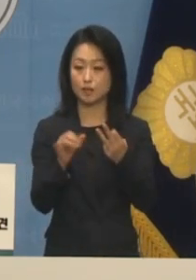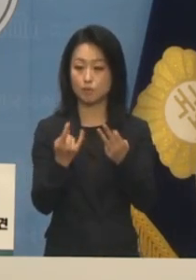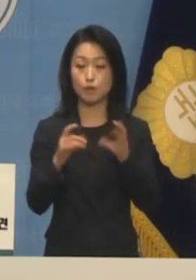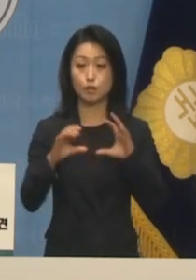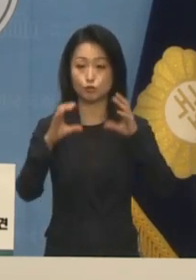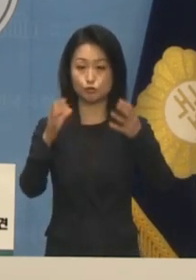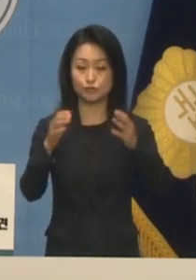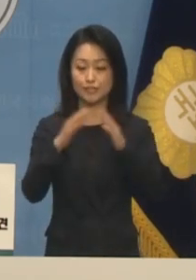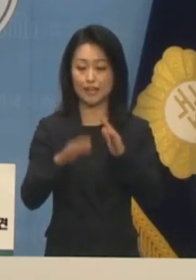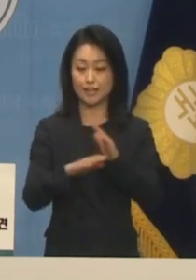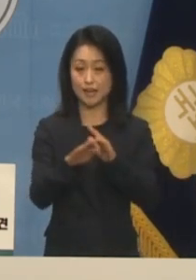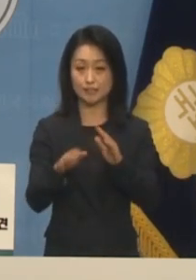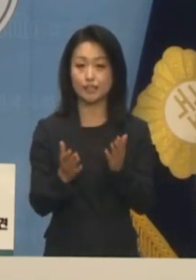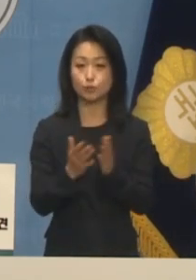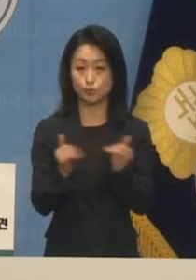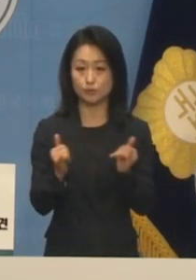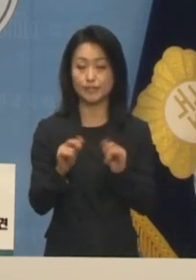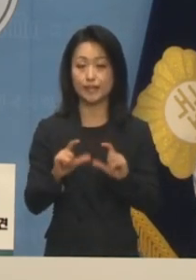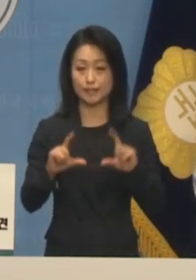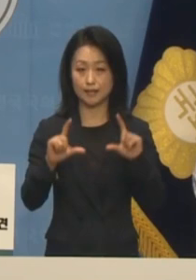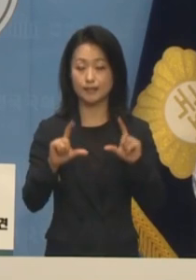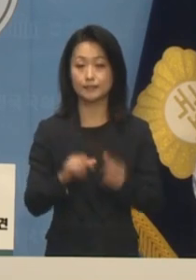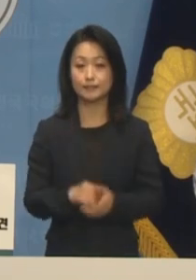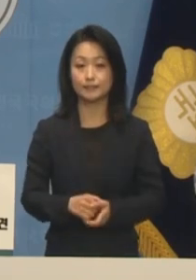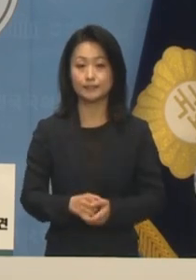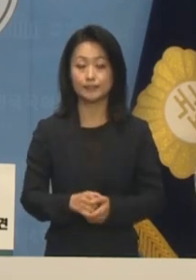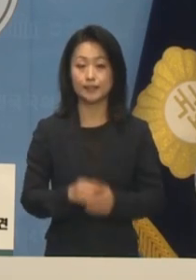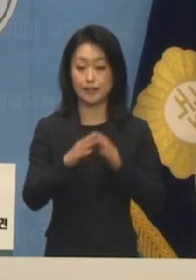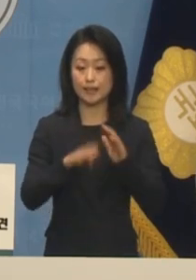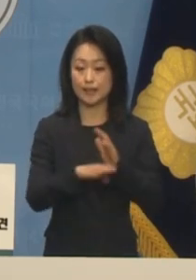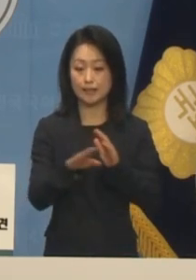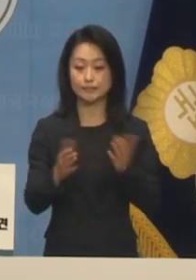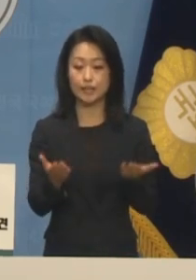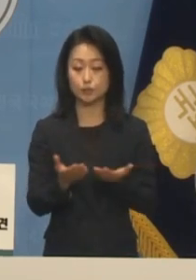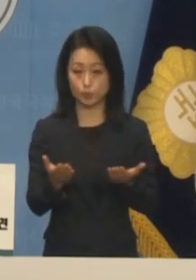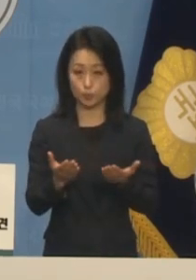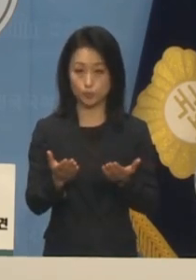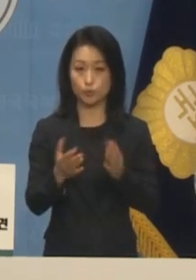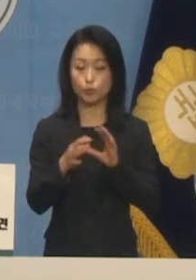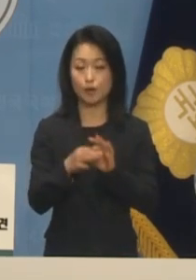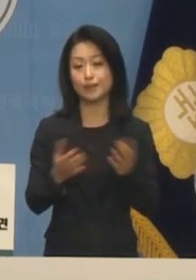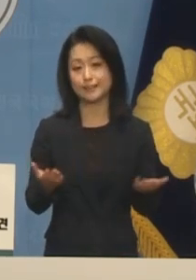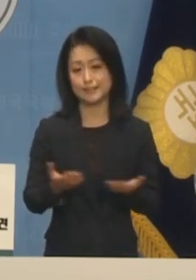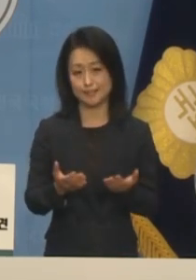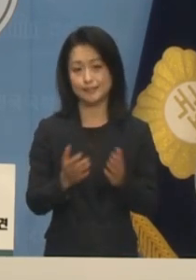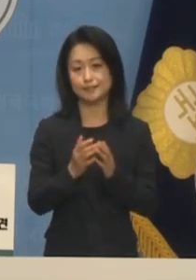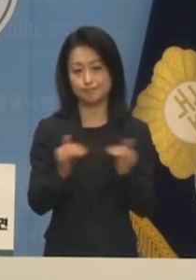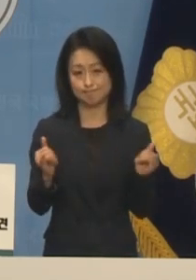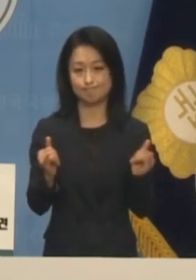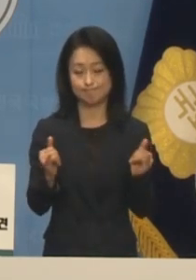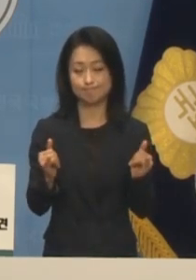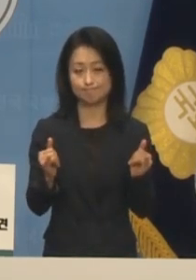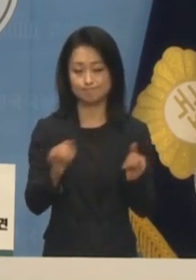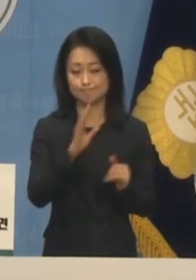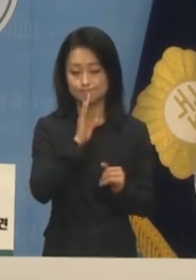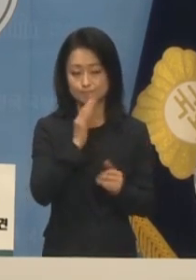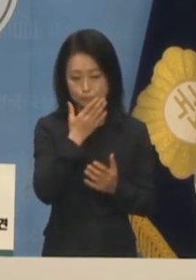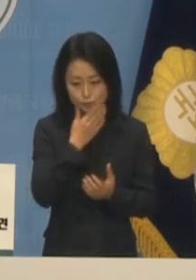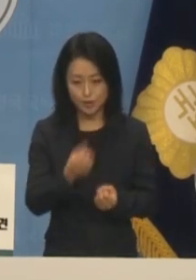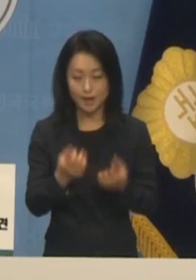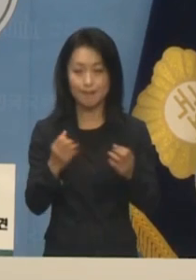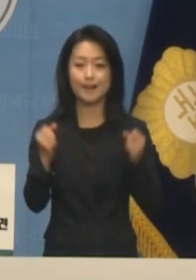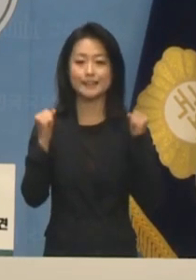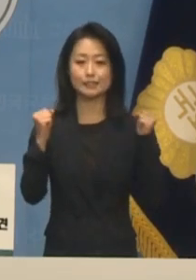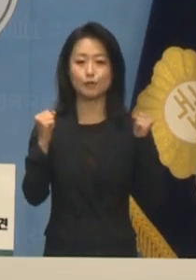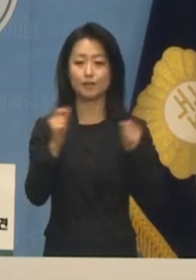국제 가사 노동자의 날이었습니다. 가사 노동에 종사하시는 많은 노동자분들께 축하와